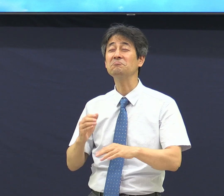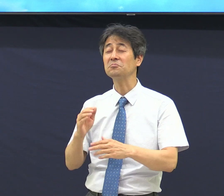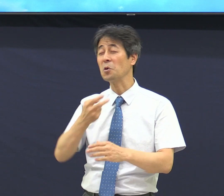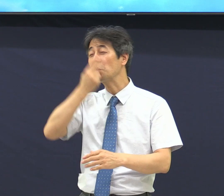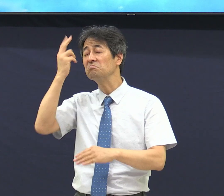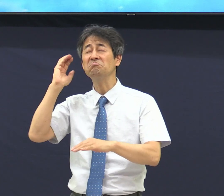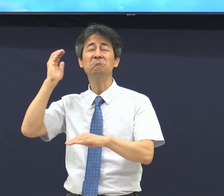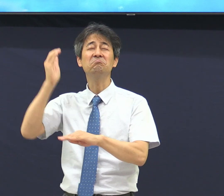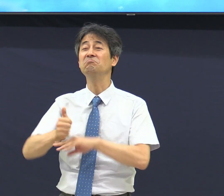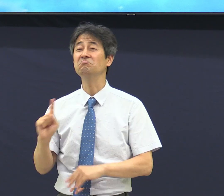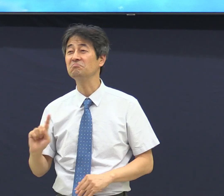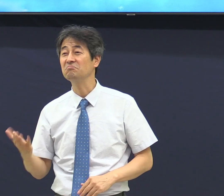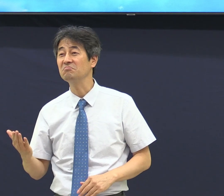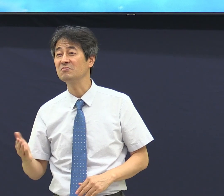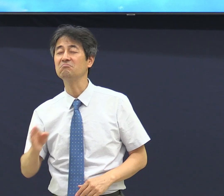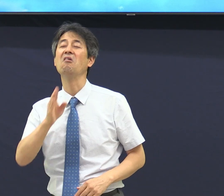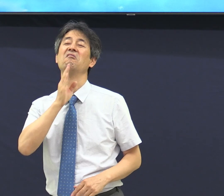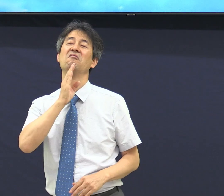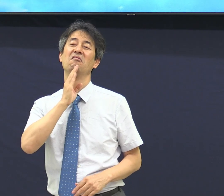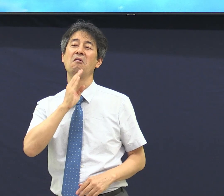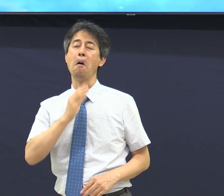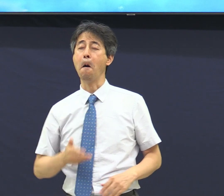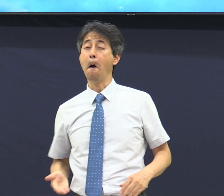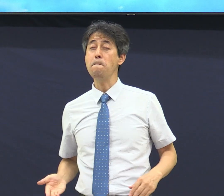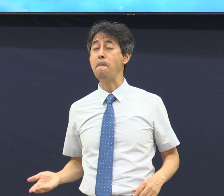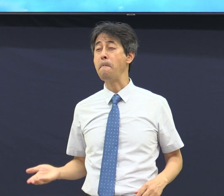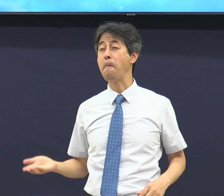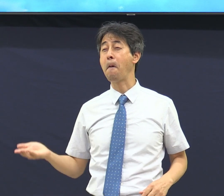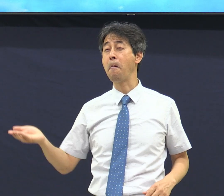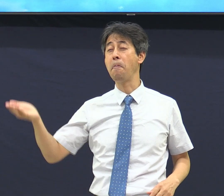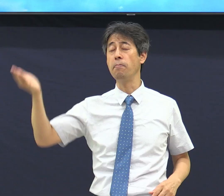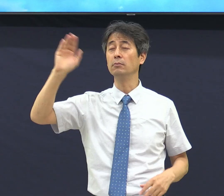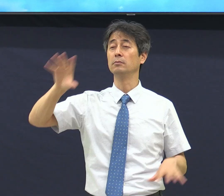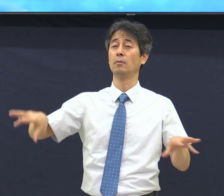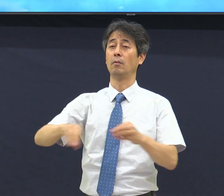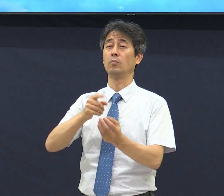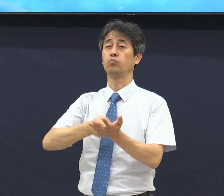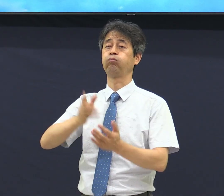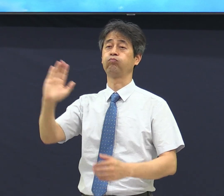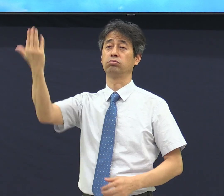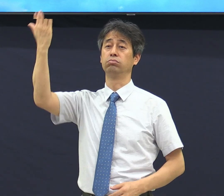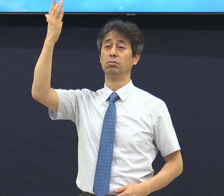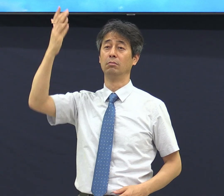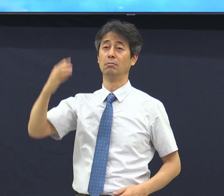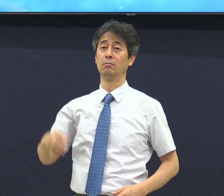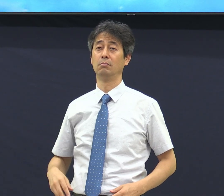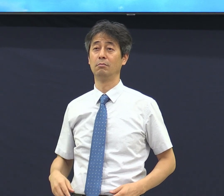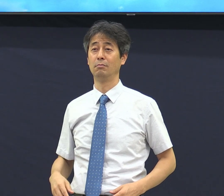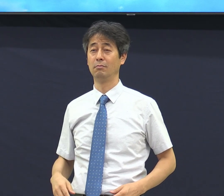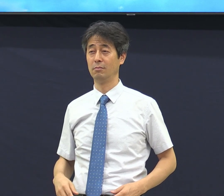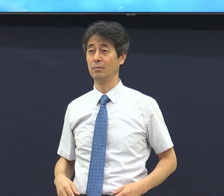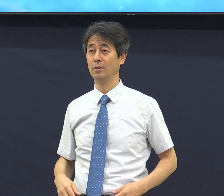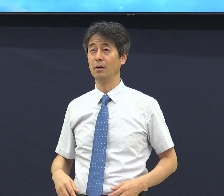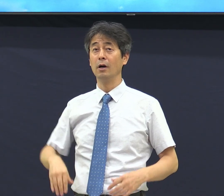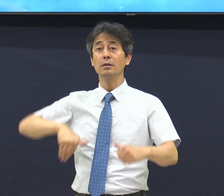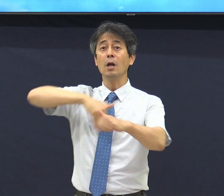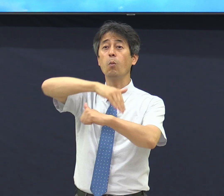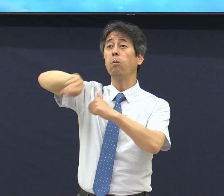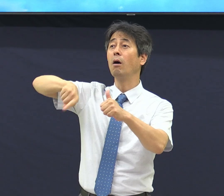결국 요셉의 결국은 어떻게 되었습니까? 그의 모든 것이 잘 되었고 그가 이제